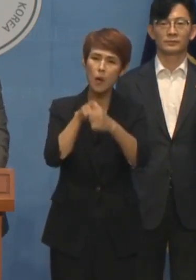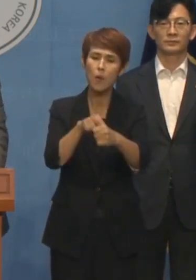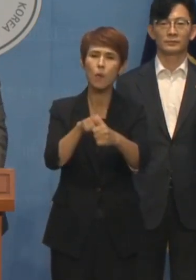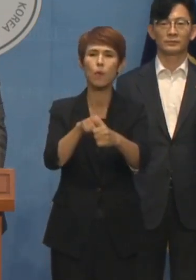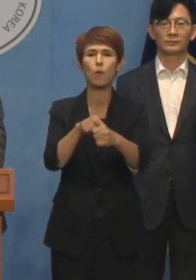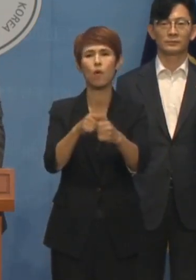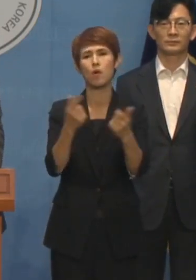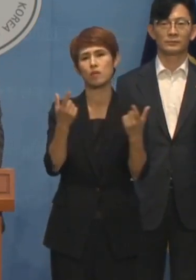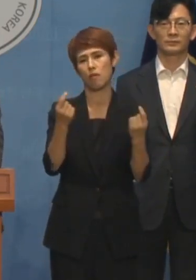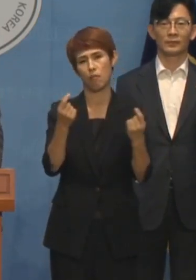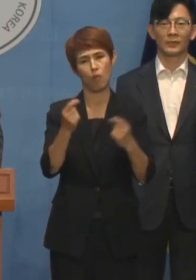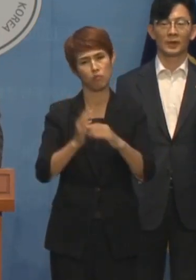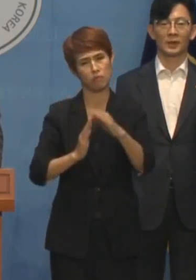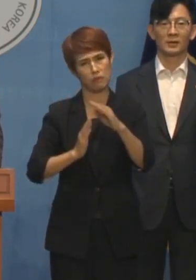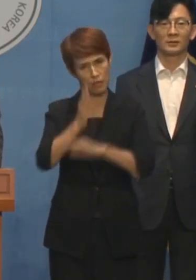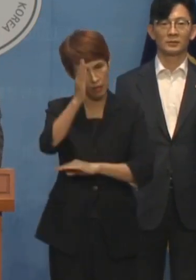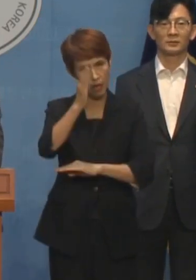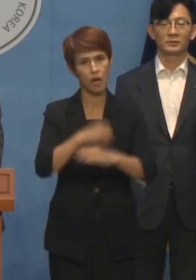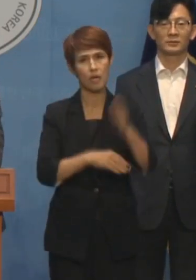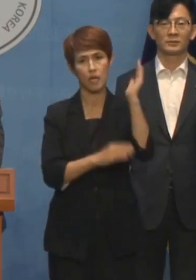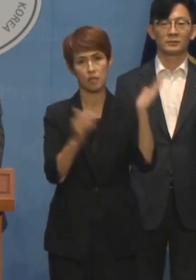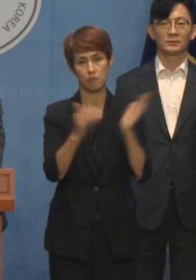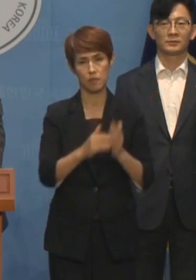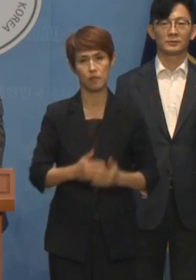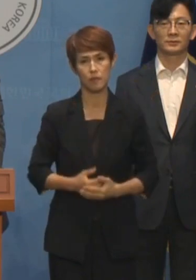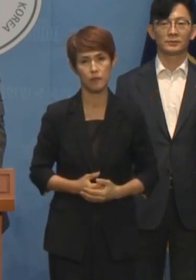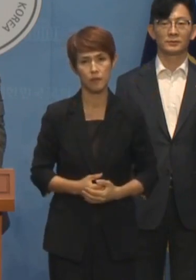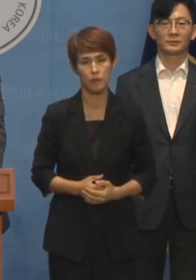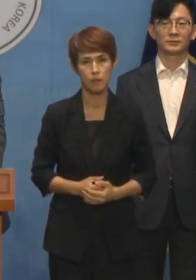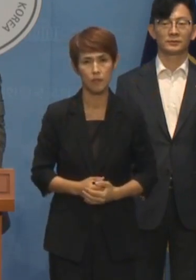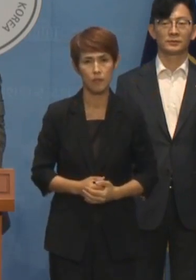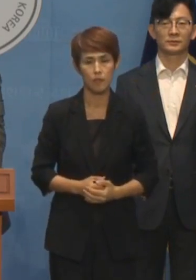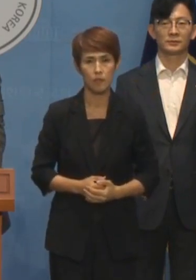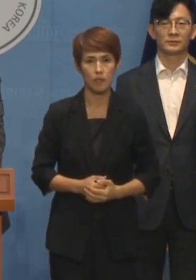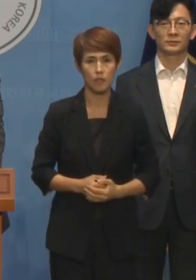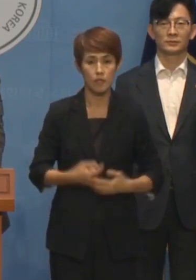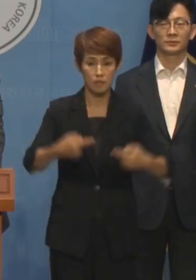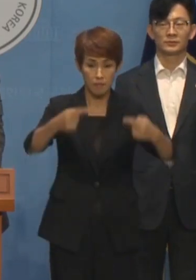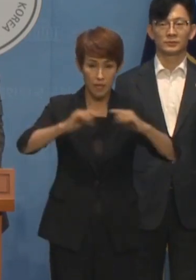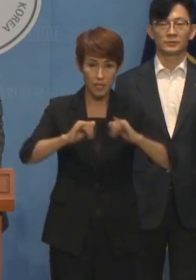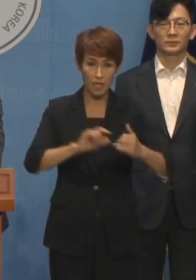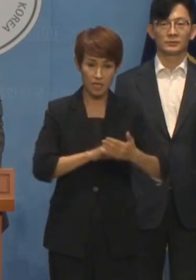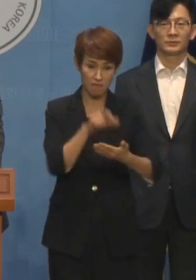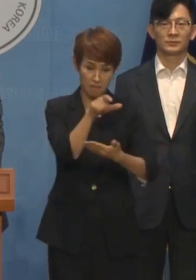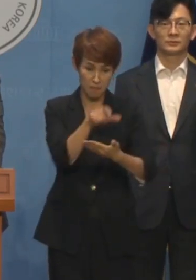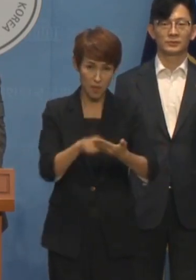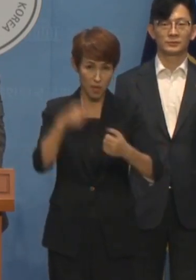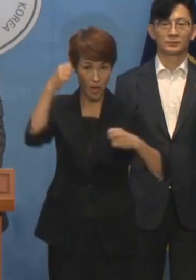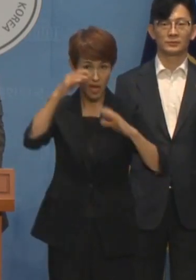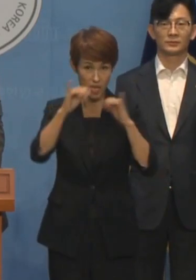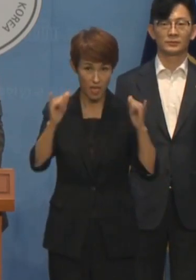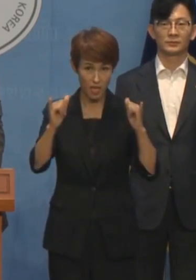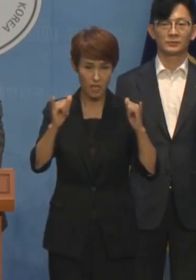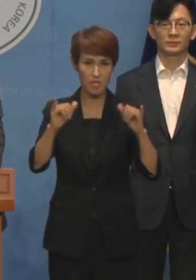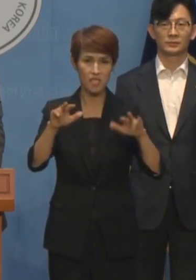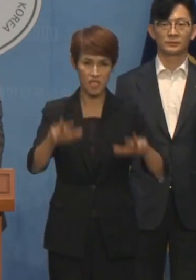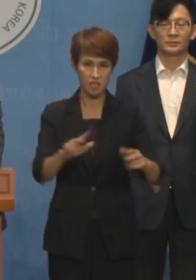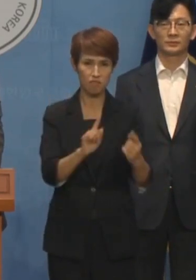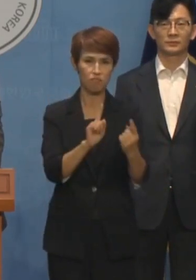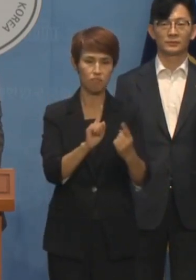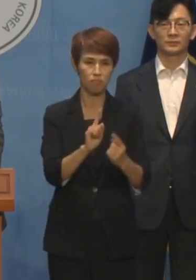만큼 과도하다고 지적했습니다. 실제로 참고인 명단에 오른 연예인들에게 이제 접촉하겠다고